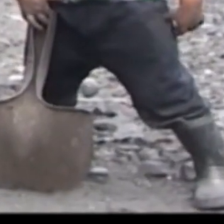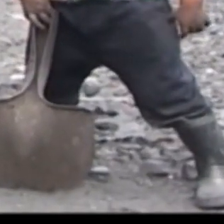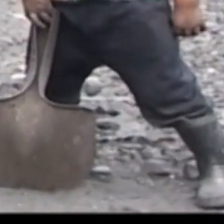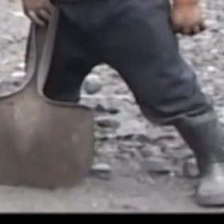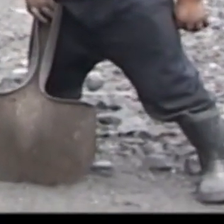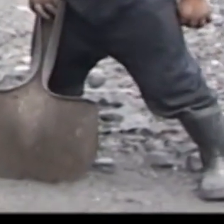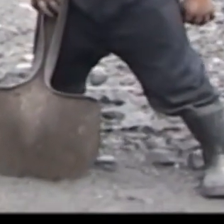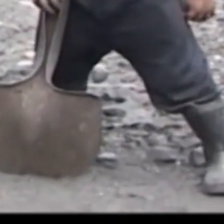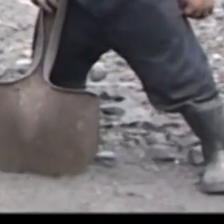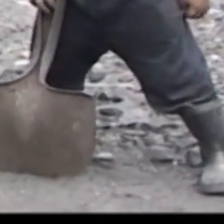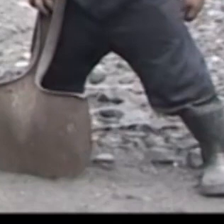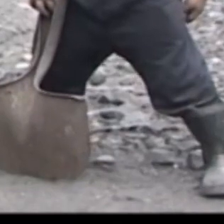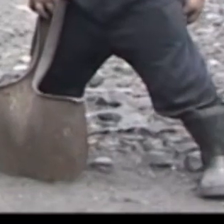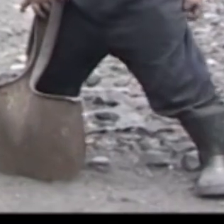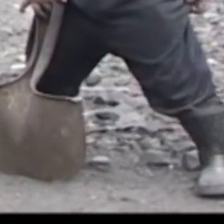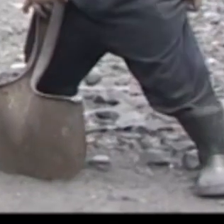Porque